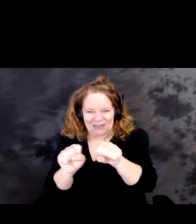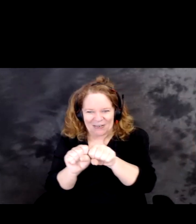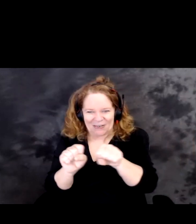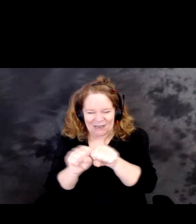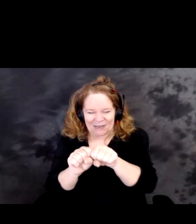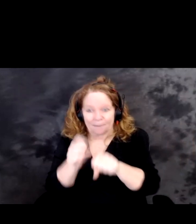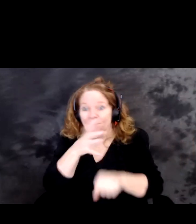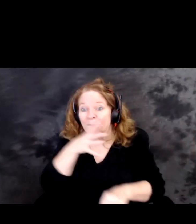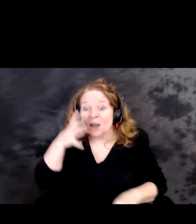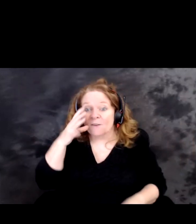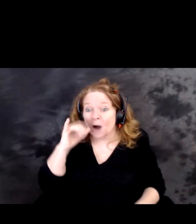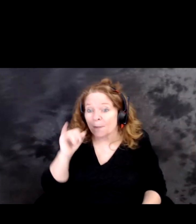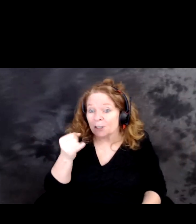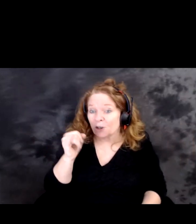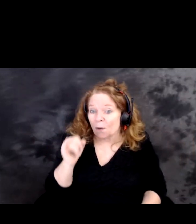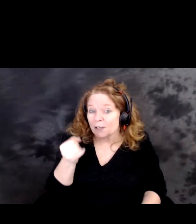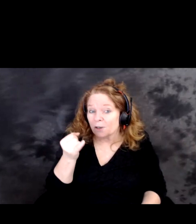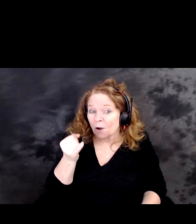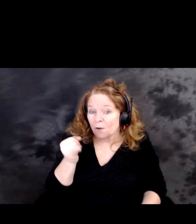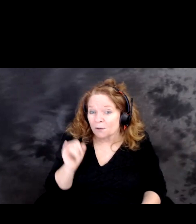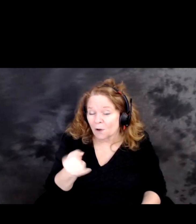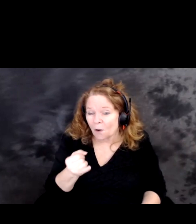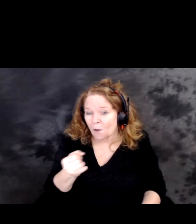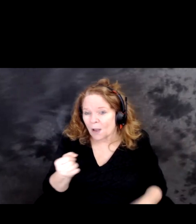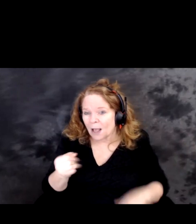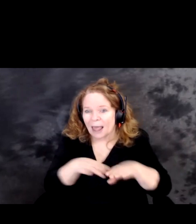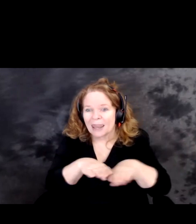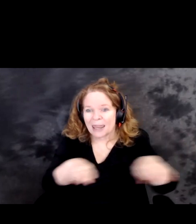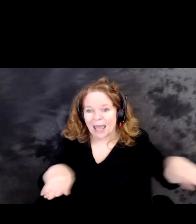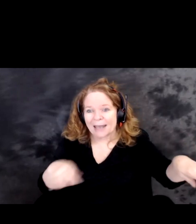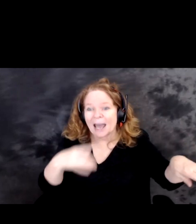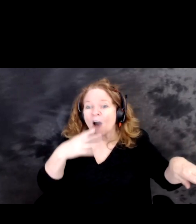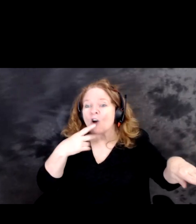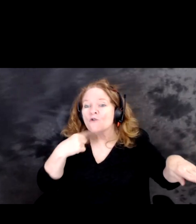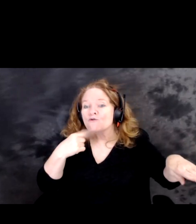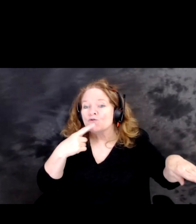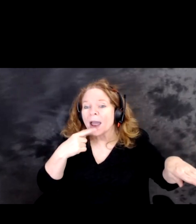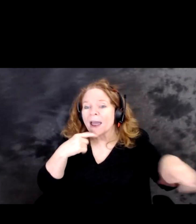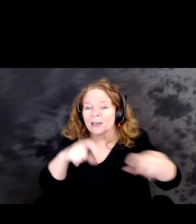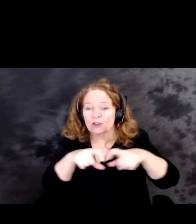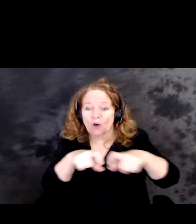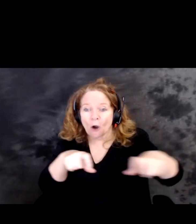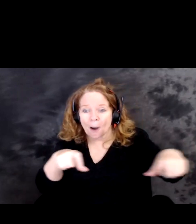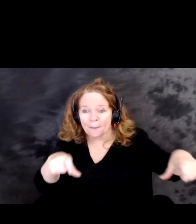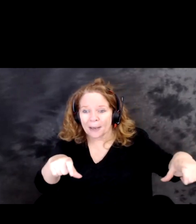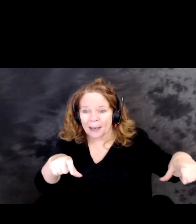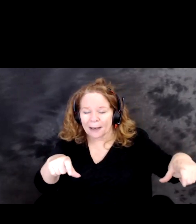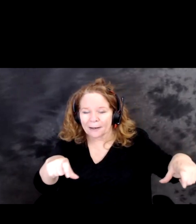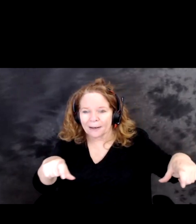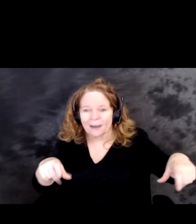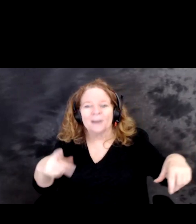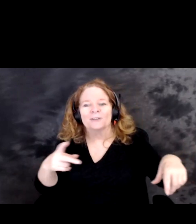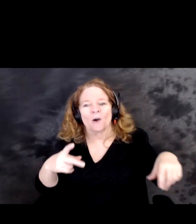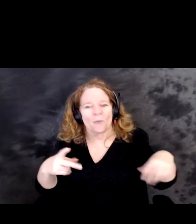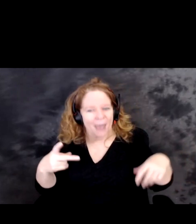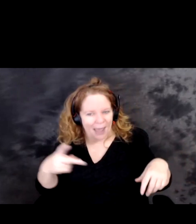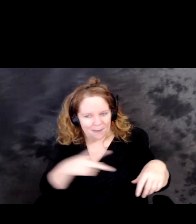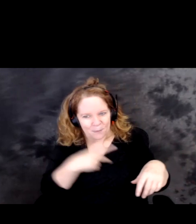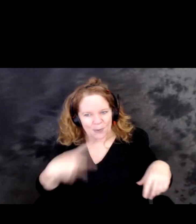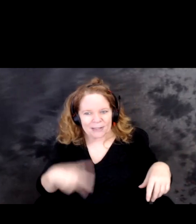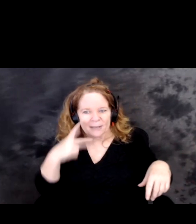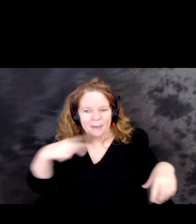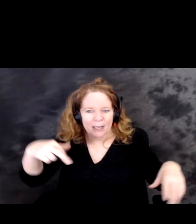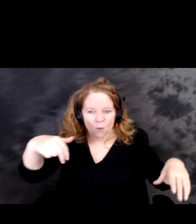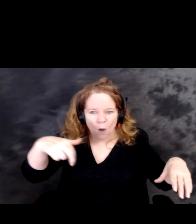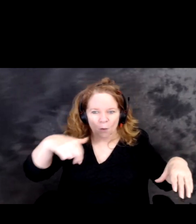brillantes, con brillantina. Y el granjero Joey Joe Joe puso la alfombra roja para que ella caminara y sus